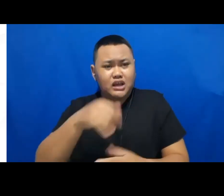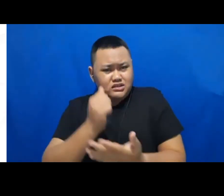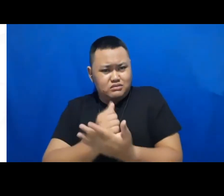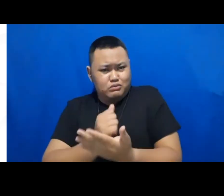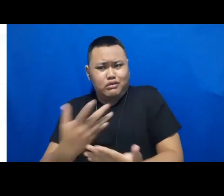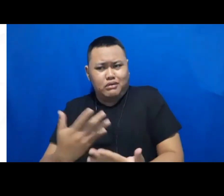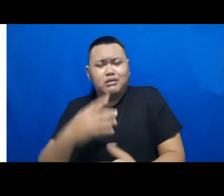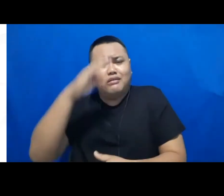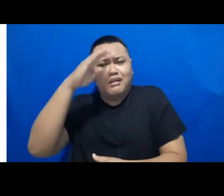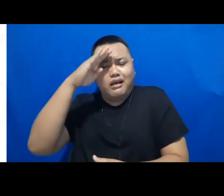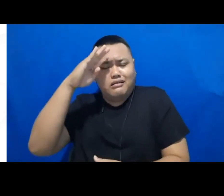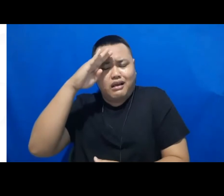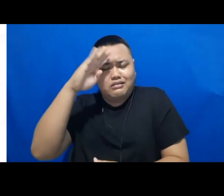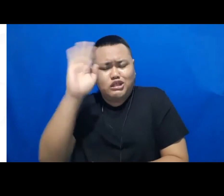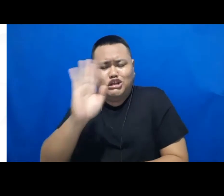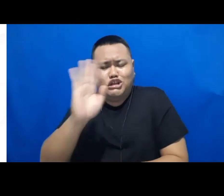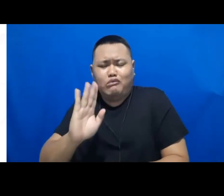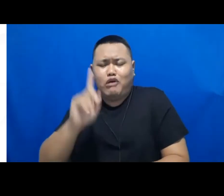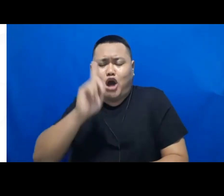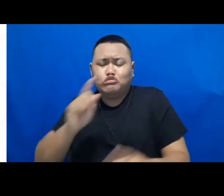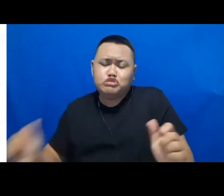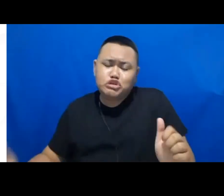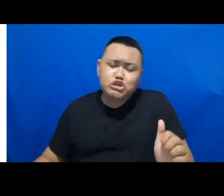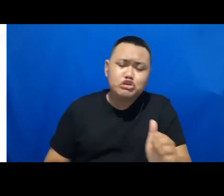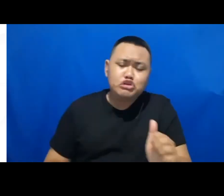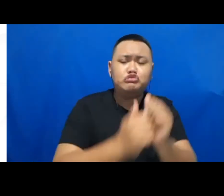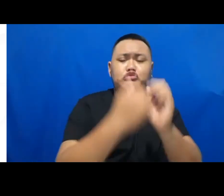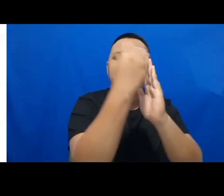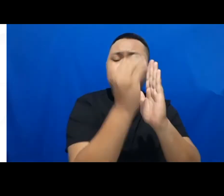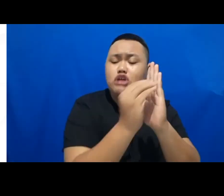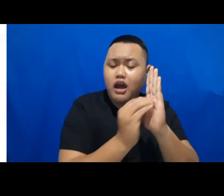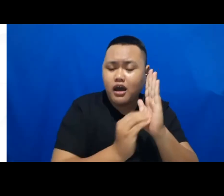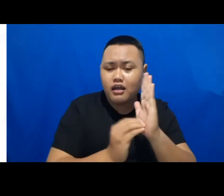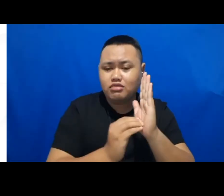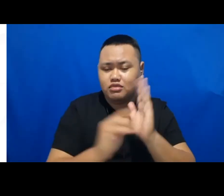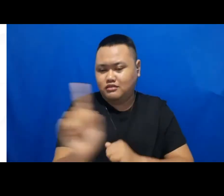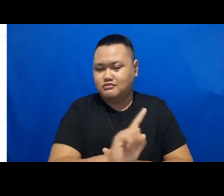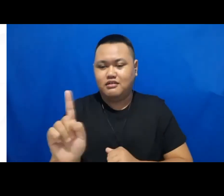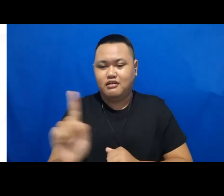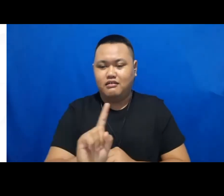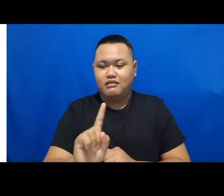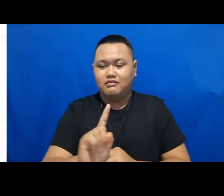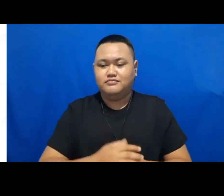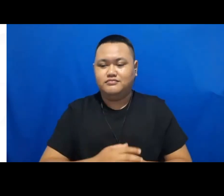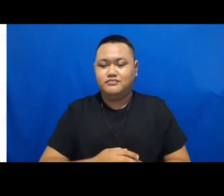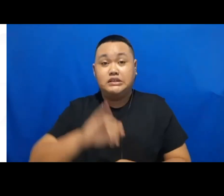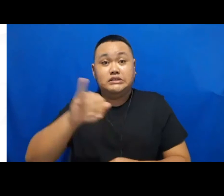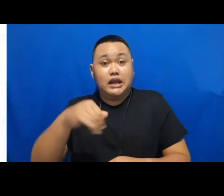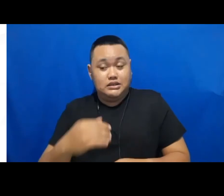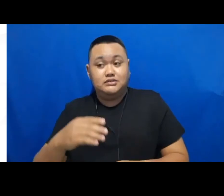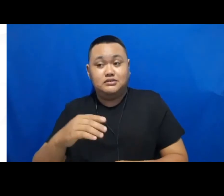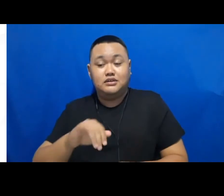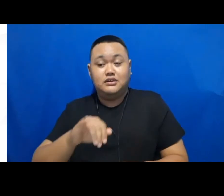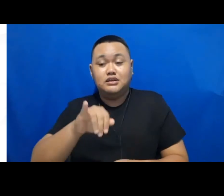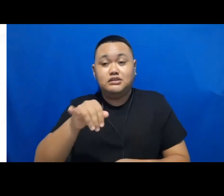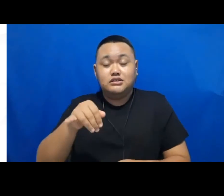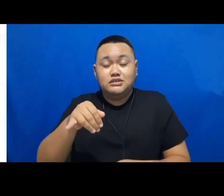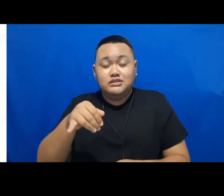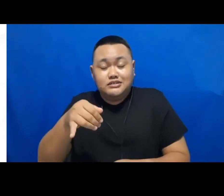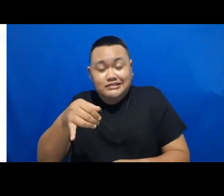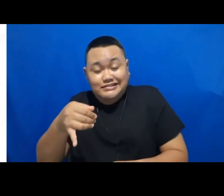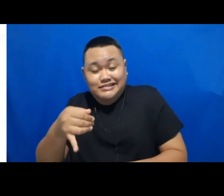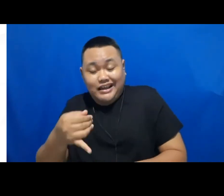saya, guru-guru, kemudian anak-anak, tenaga kependidikan, termasuk orang tua. Yang isinya bermaterai itu,